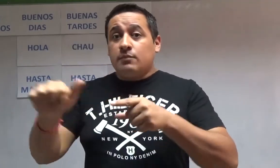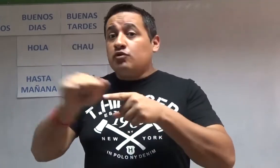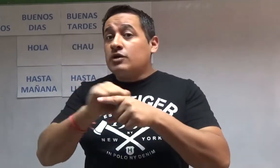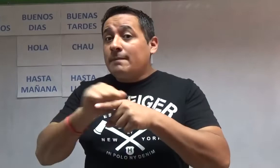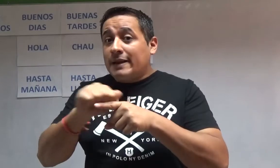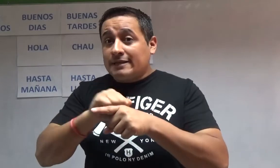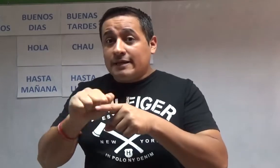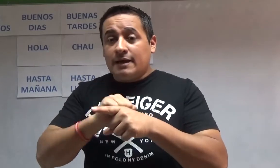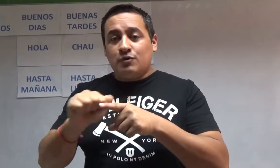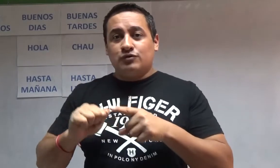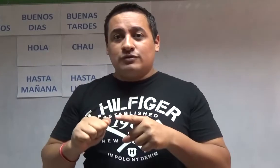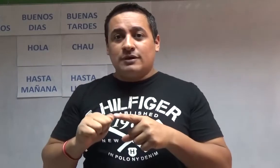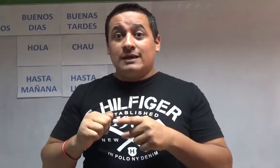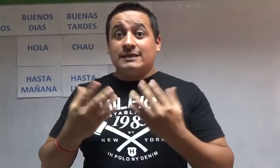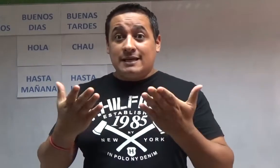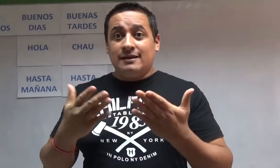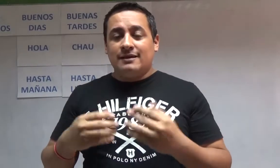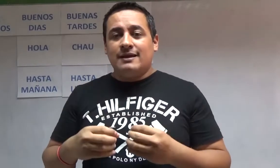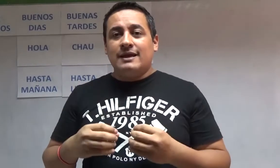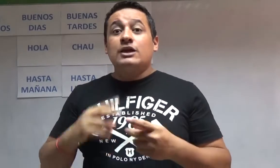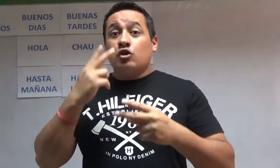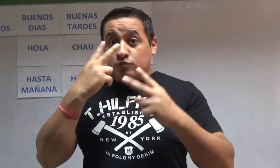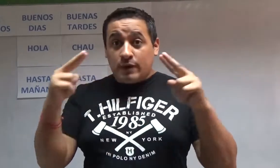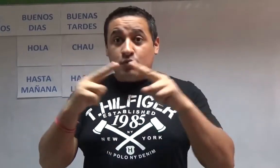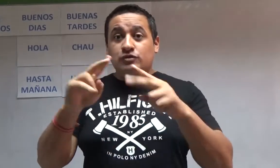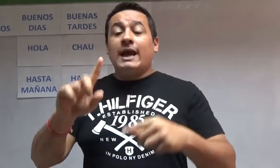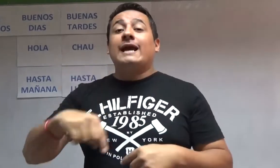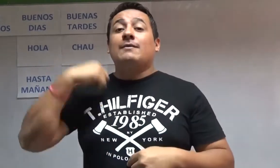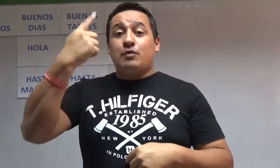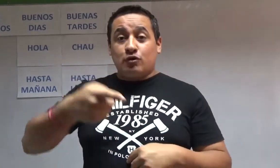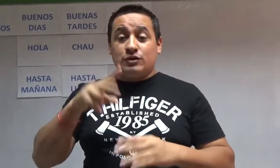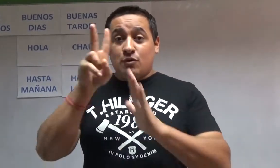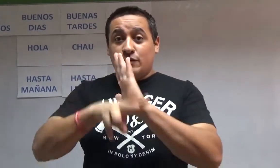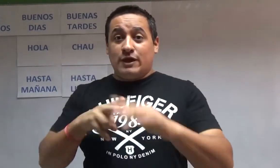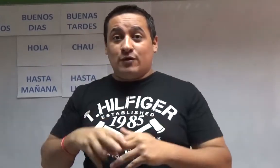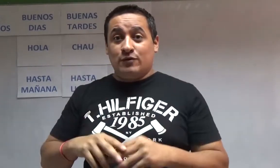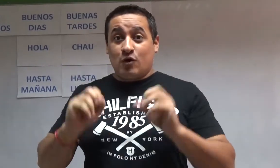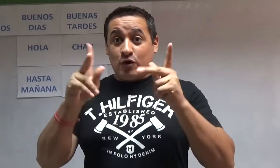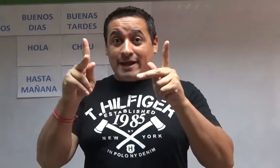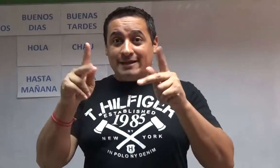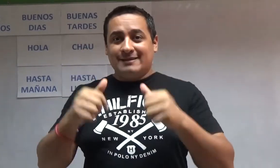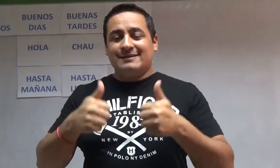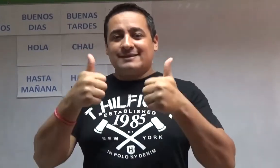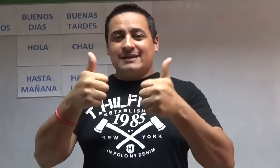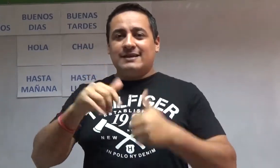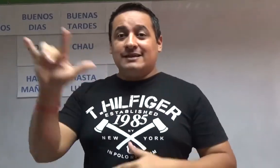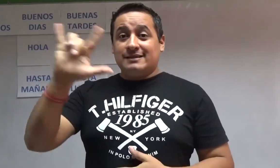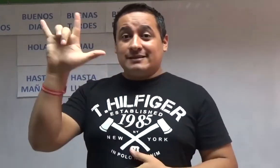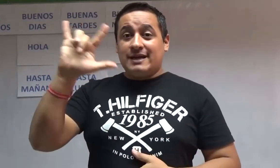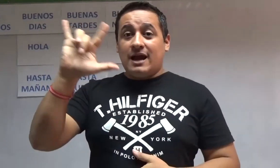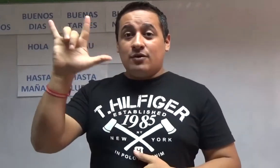recordemos, practiquemos, ¿sí? Y nos vemos en el próximo video. ¿Ok? ¿Sí? Chao.